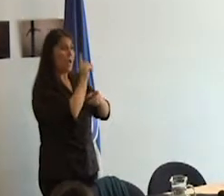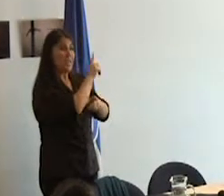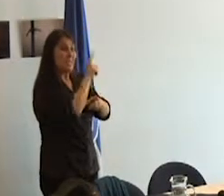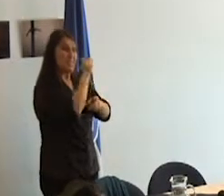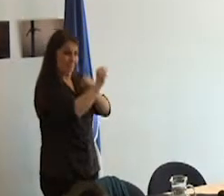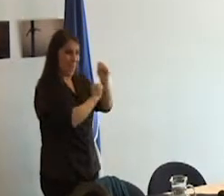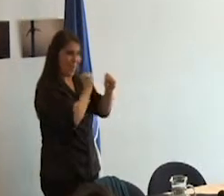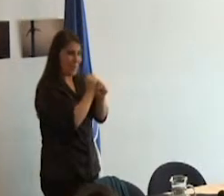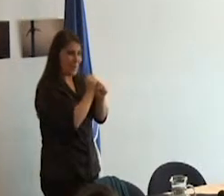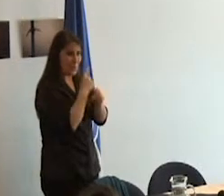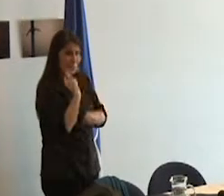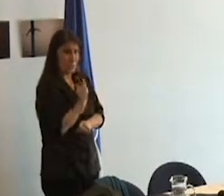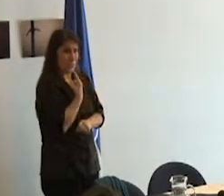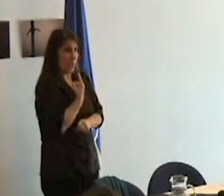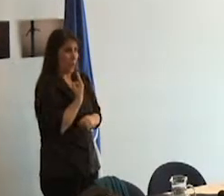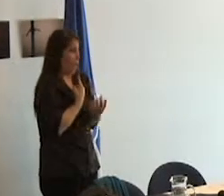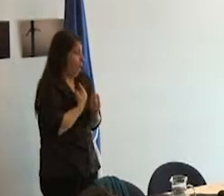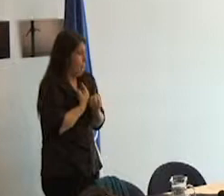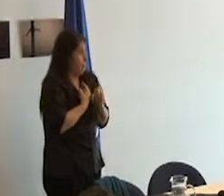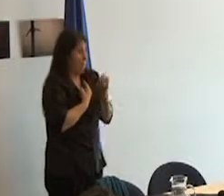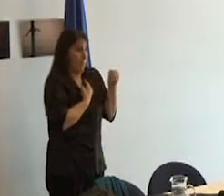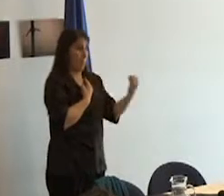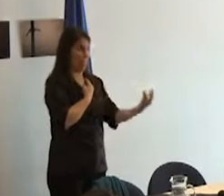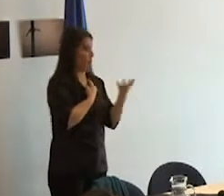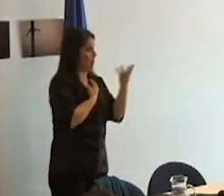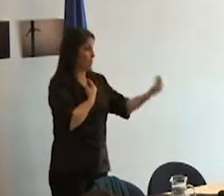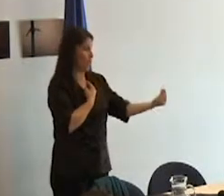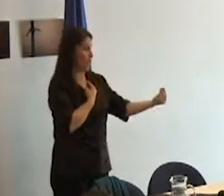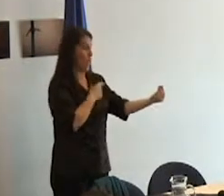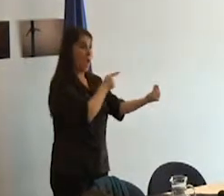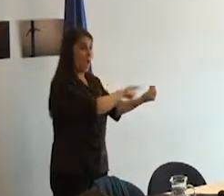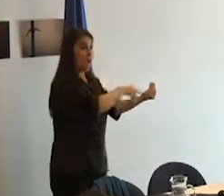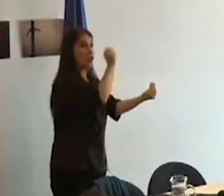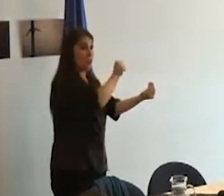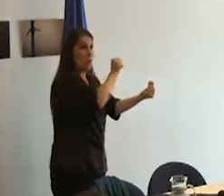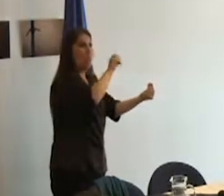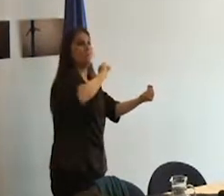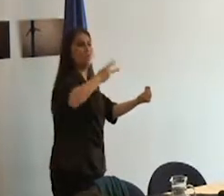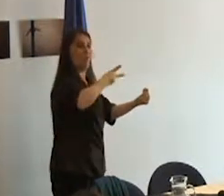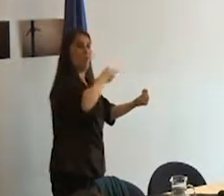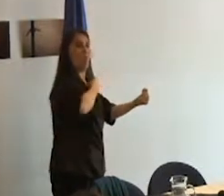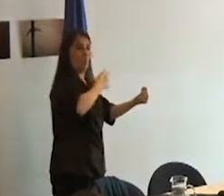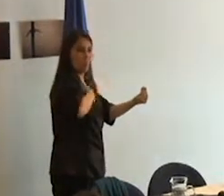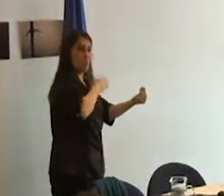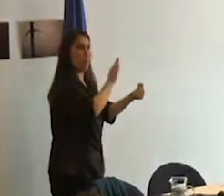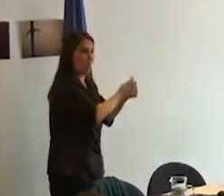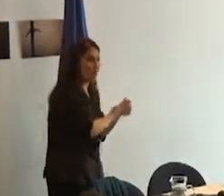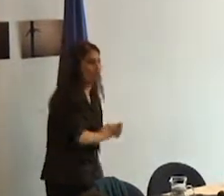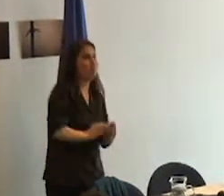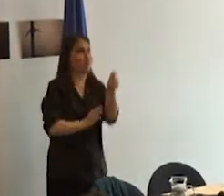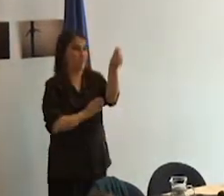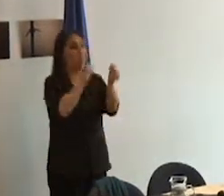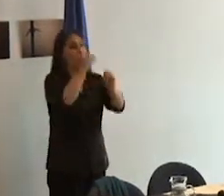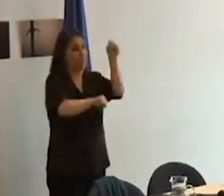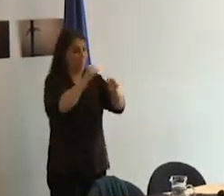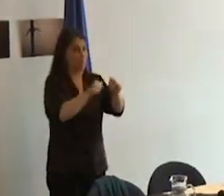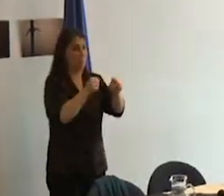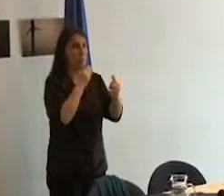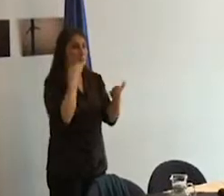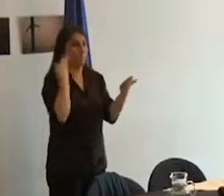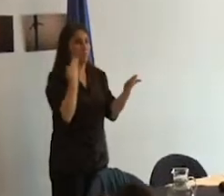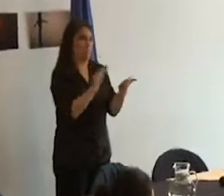de soledad tengan por fin y para siempre una segunda oportunidad sobre la tierra. Muchas